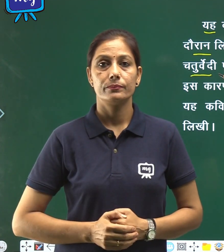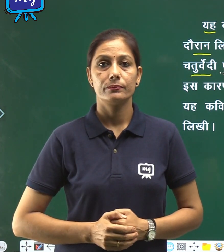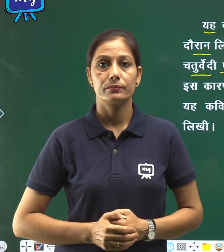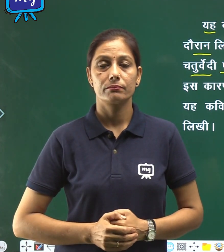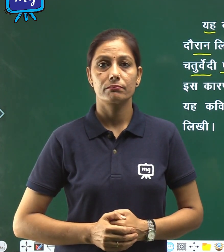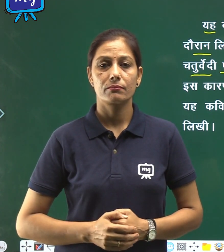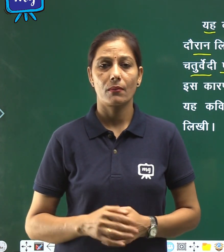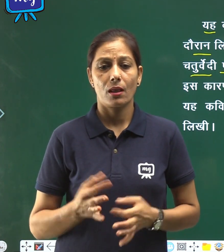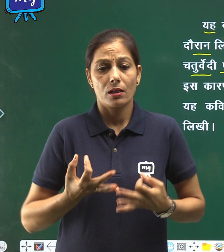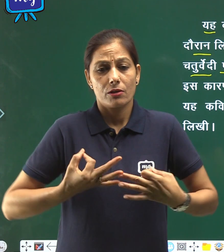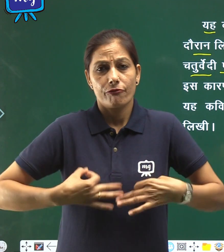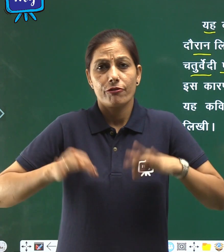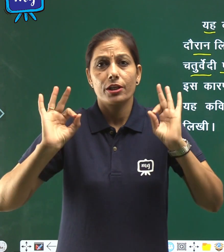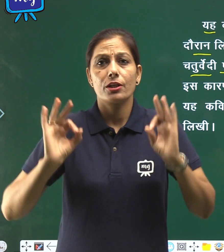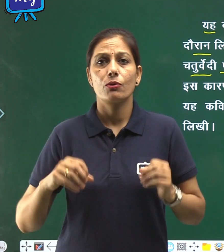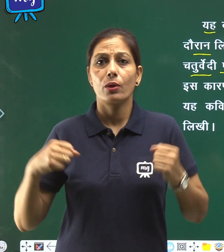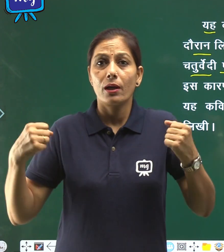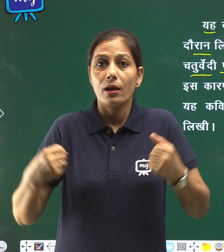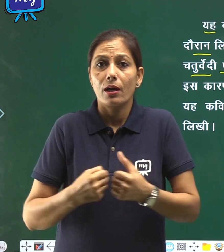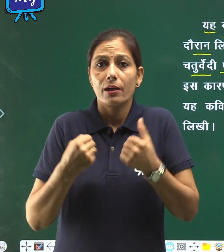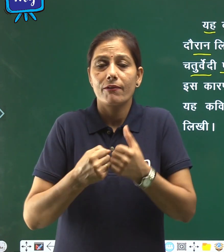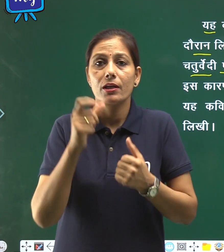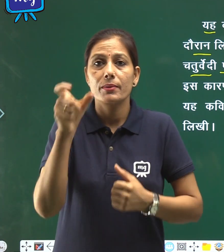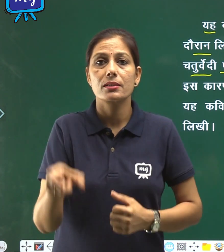एक स्वतंत्रता सेनानी थे।